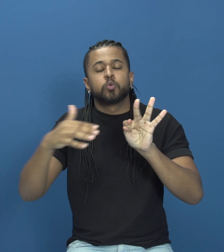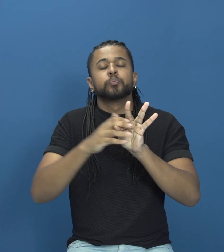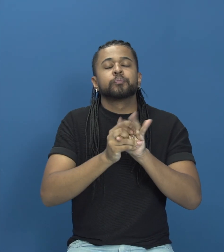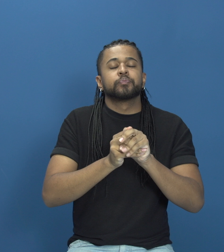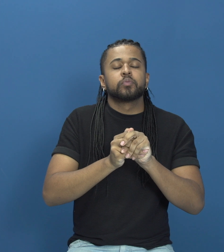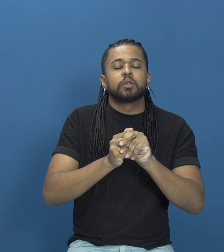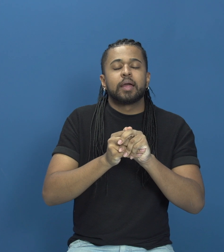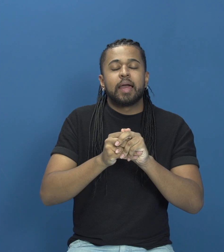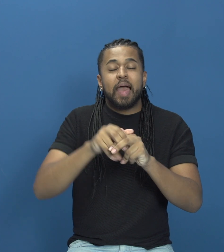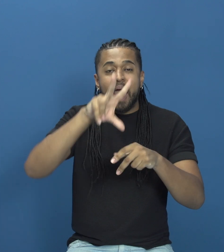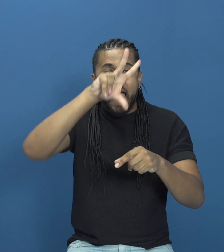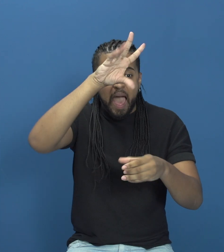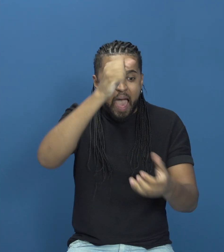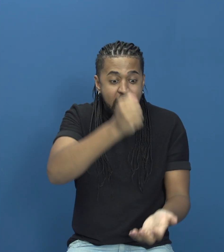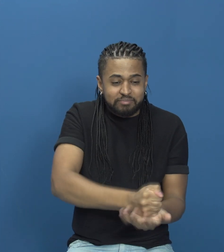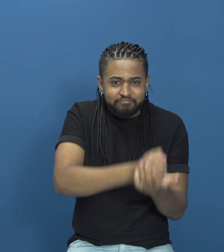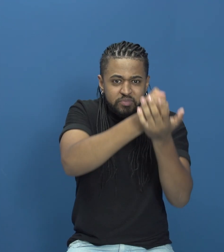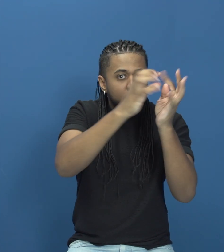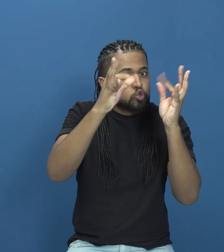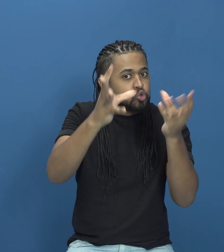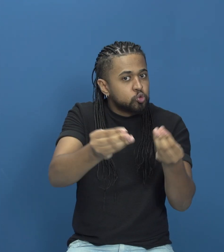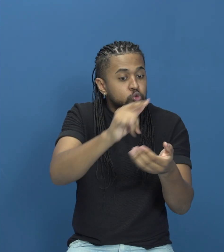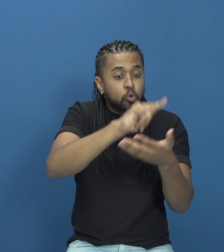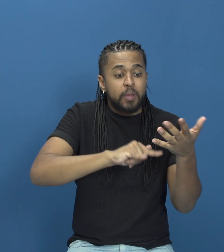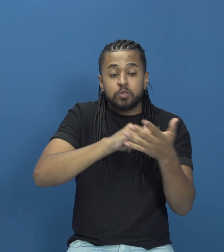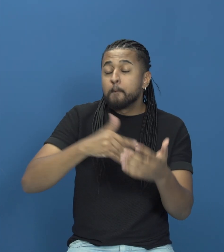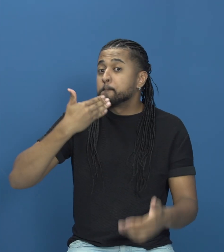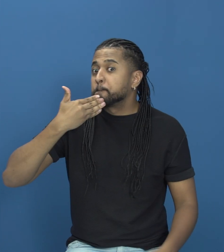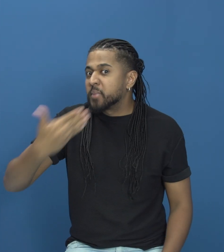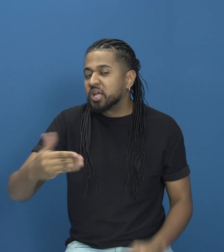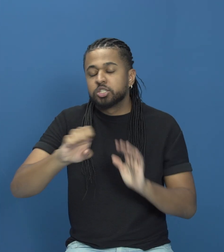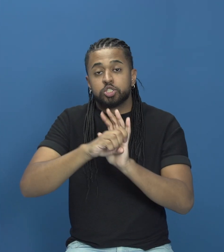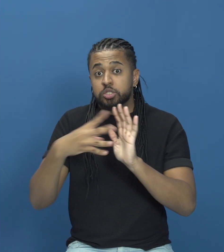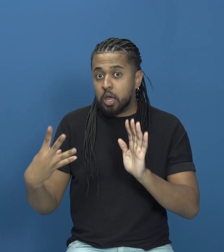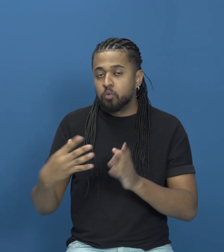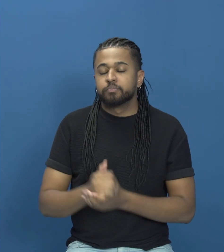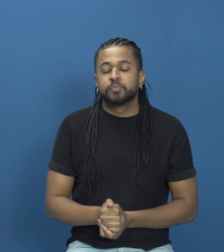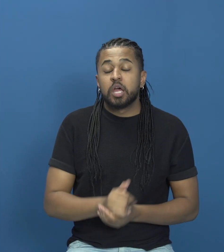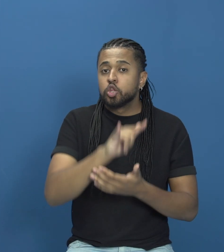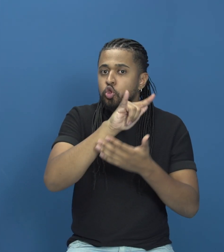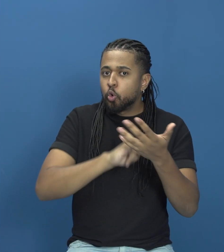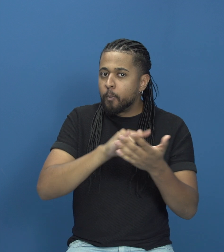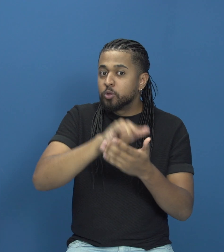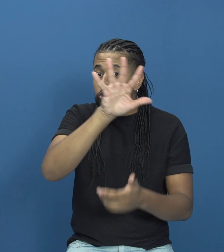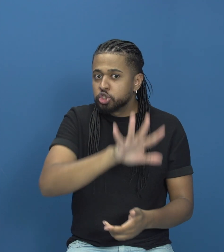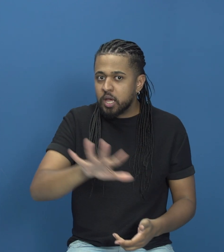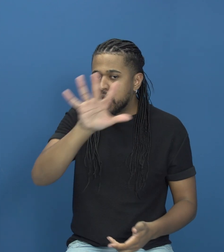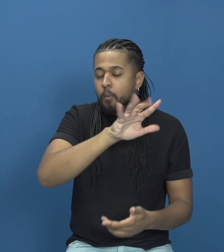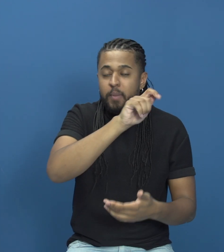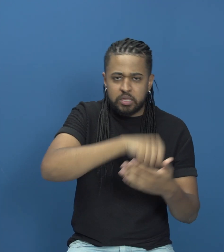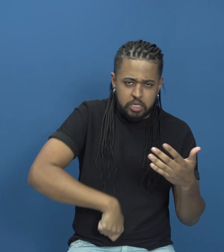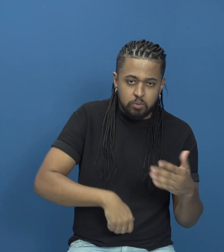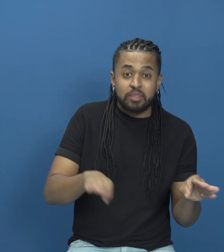anexar toda a documentação exigida no presente edital. Abre parênteses, documentos gerais para